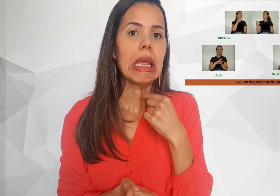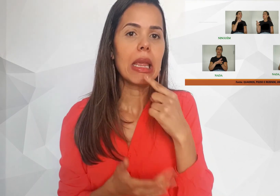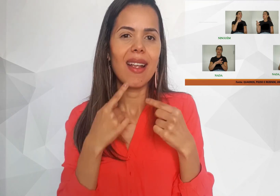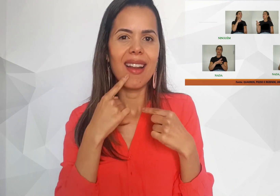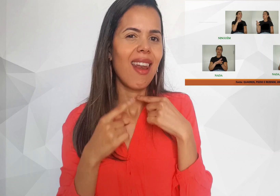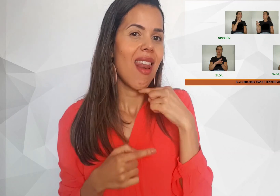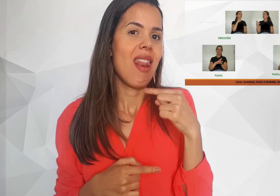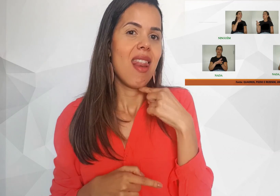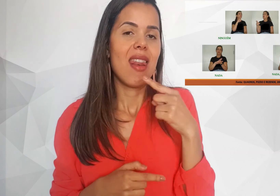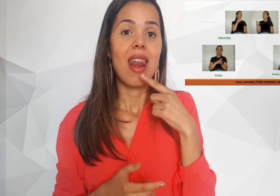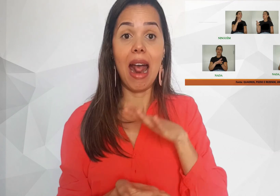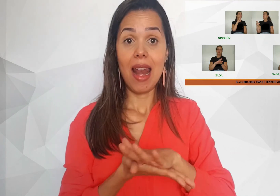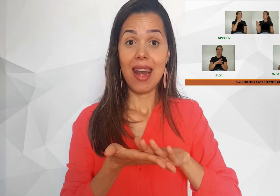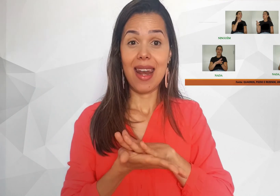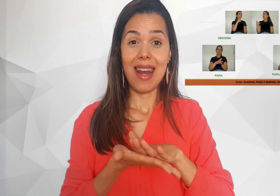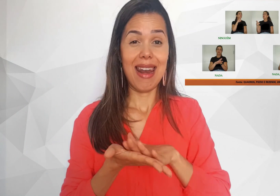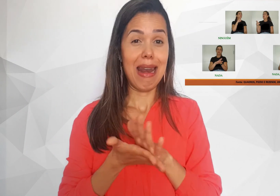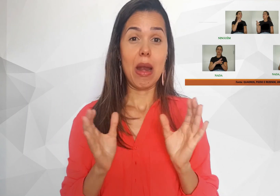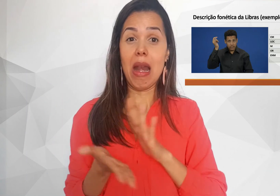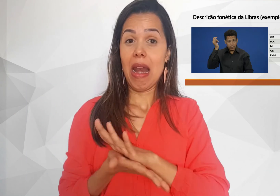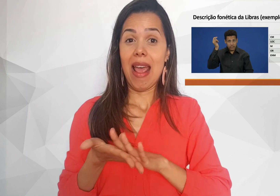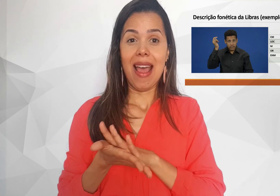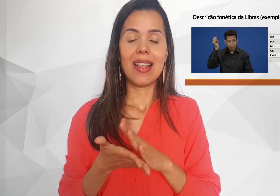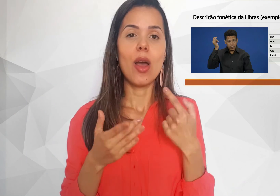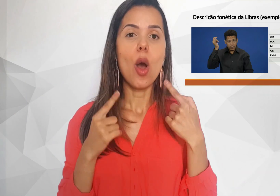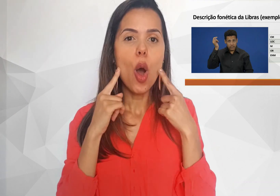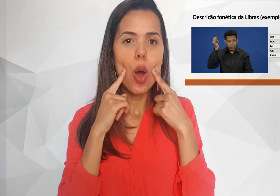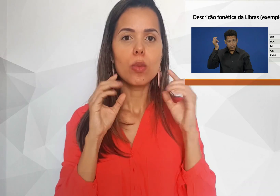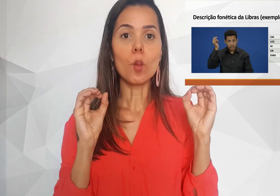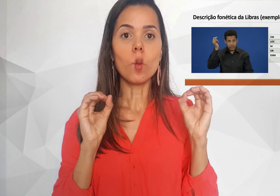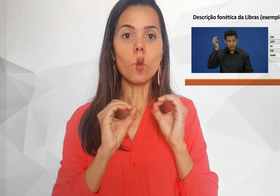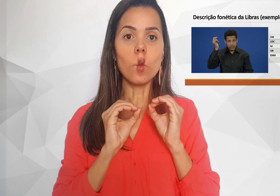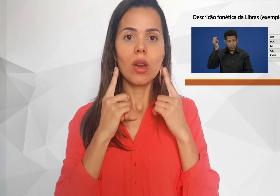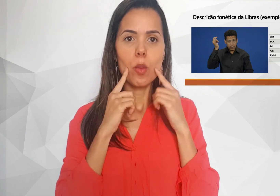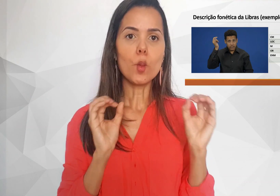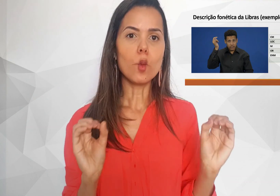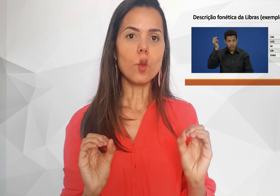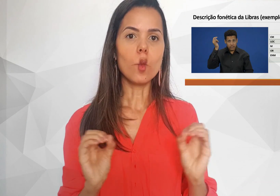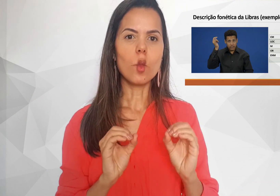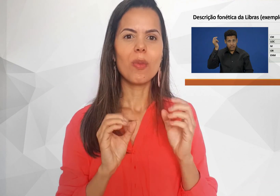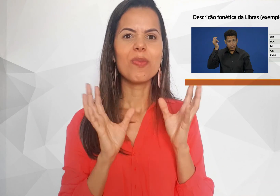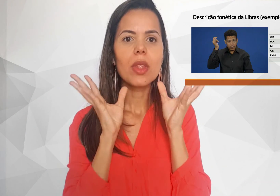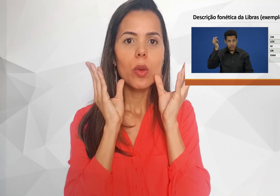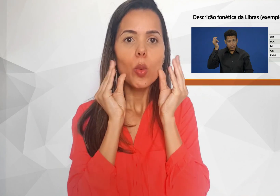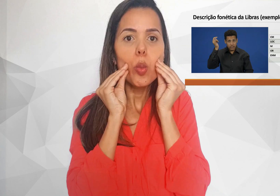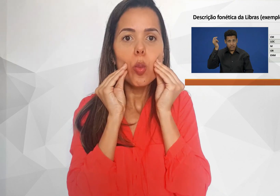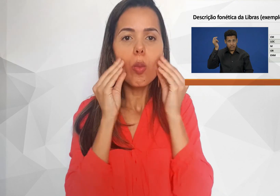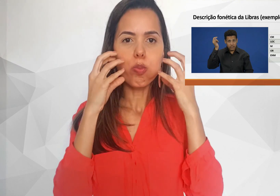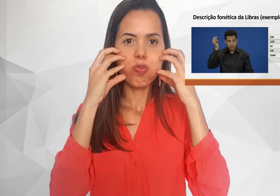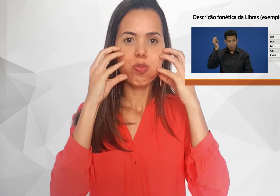nenhum. Olha como a boca fica tão retraída, né, esse movimento não é de inflar, né,